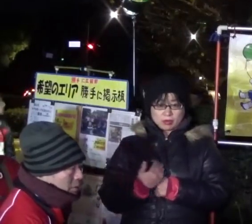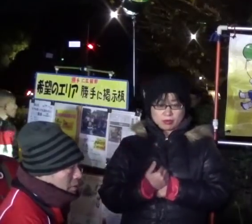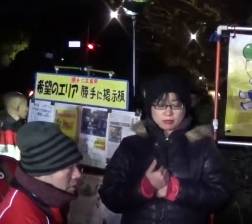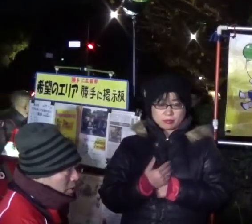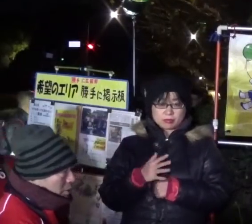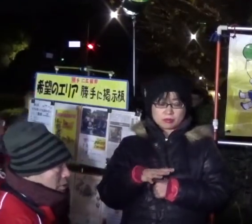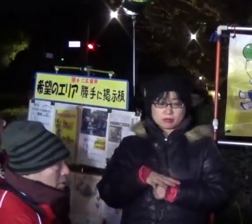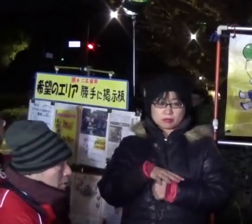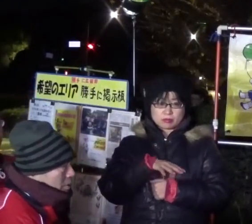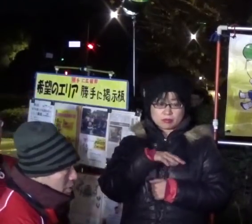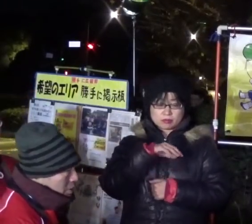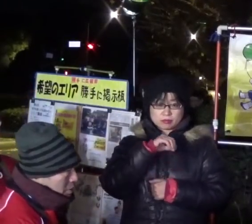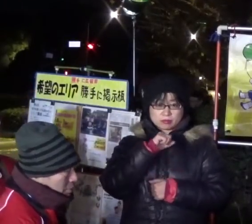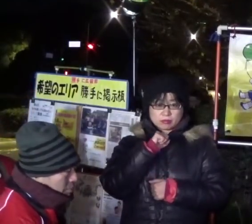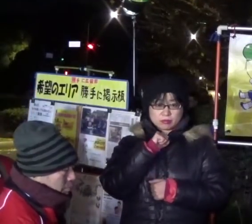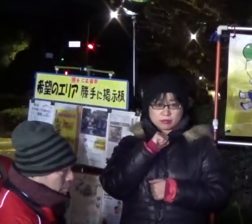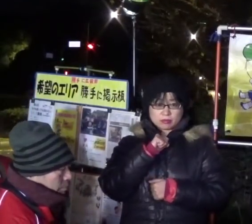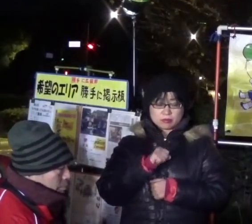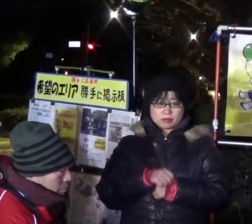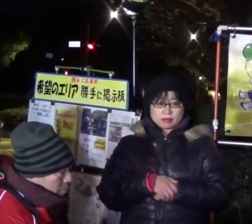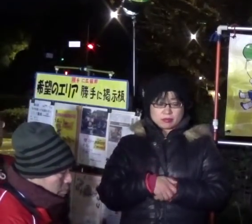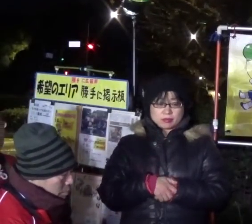を取った。